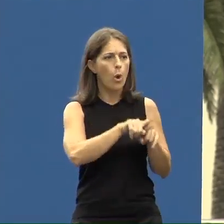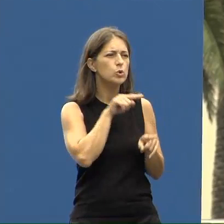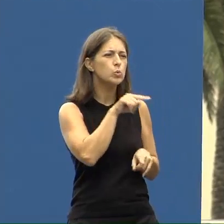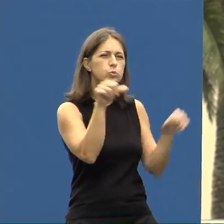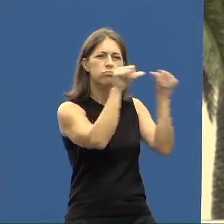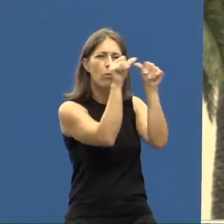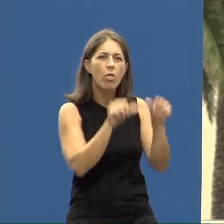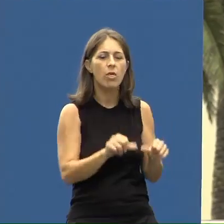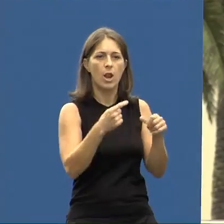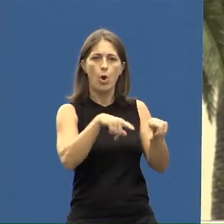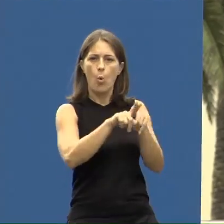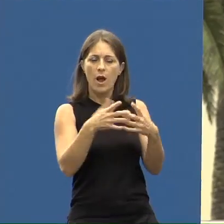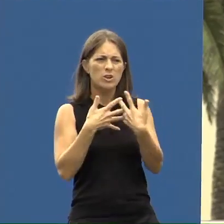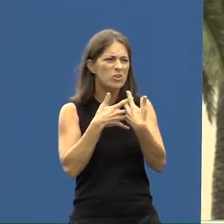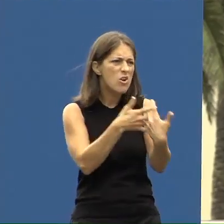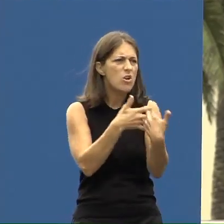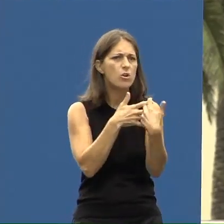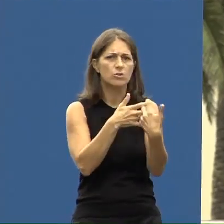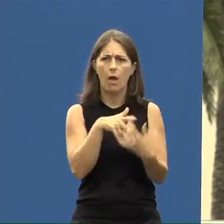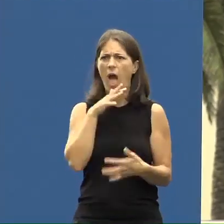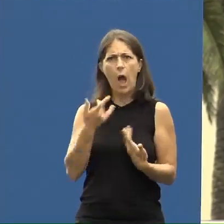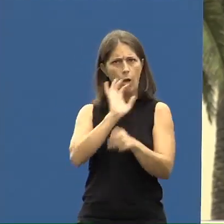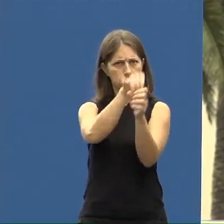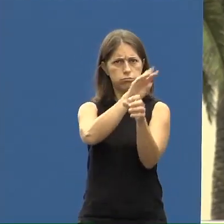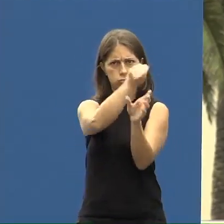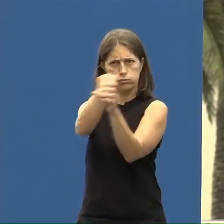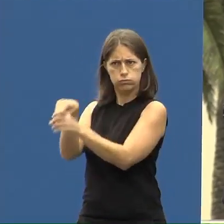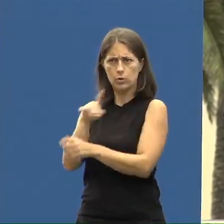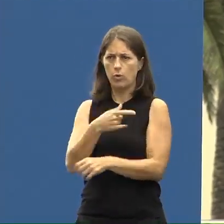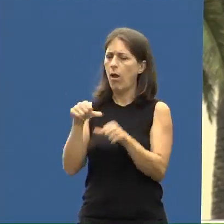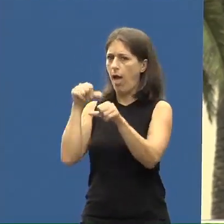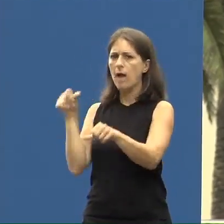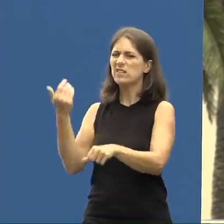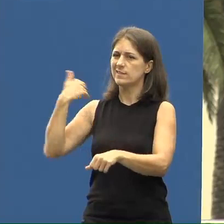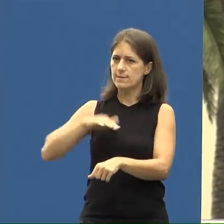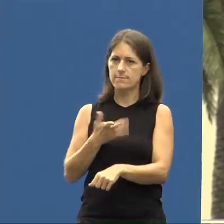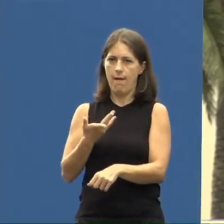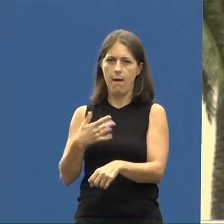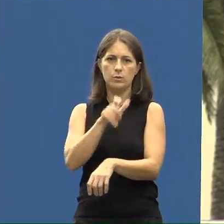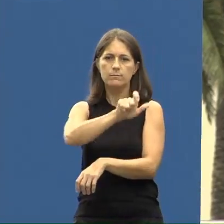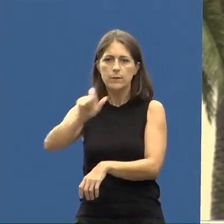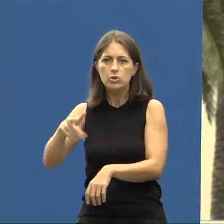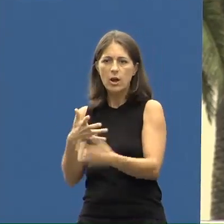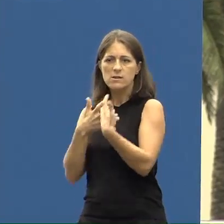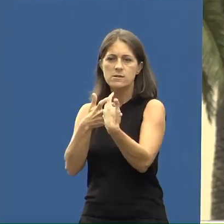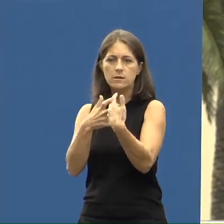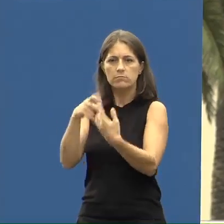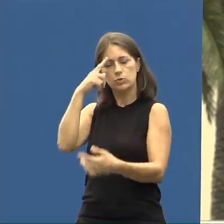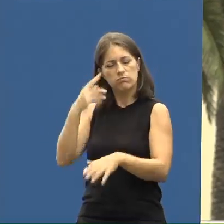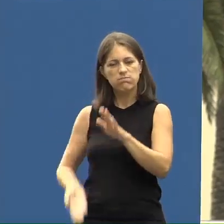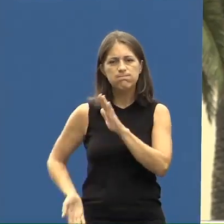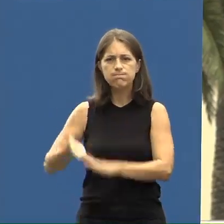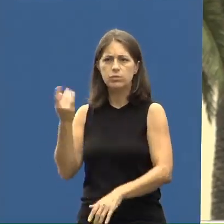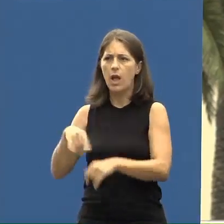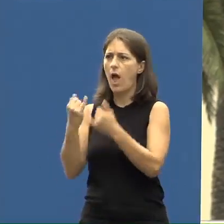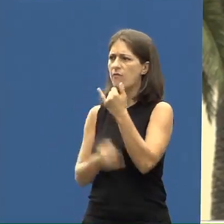dar exemplo de loita non agora nas institucións, que tamén, sino de loita antes, de loita cidadá, de loita decidida, da xente que